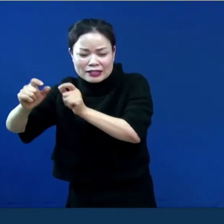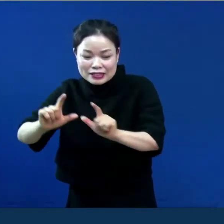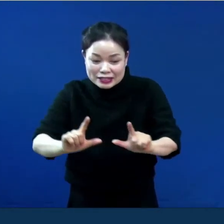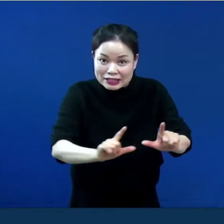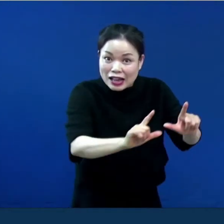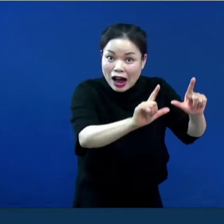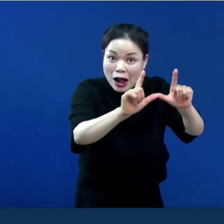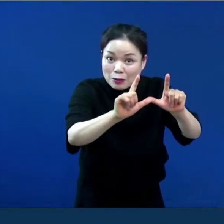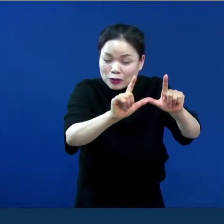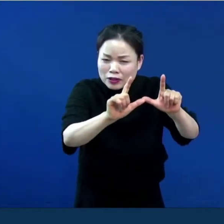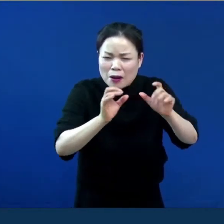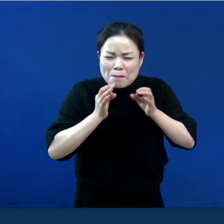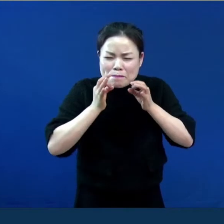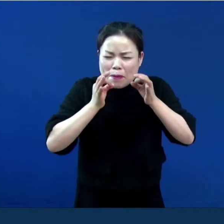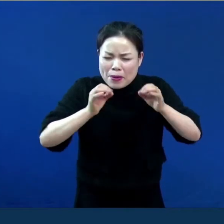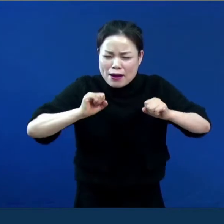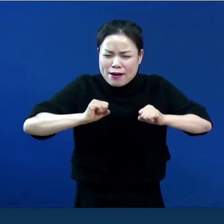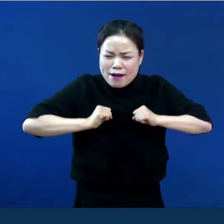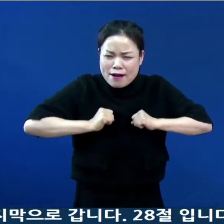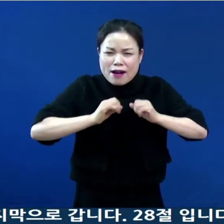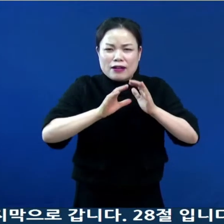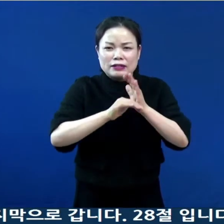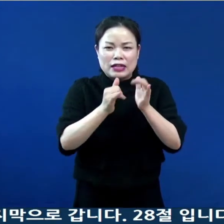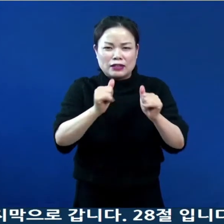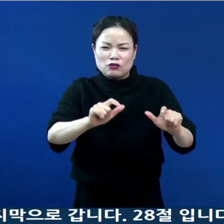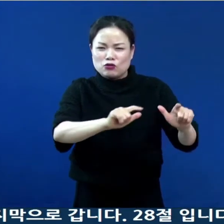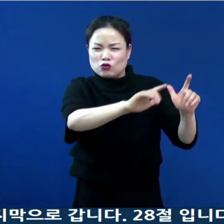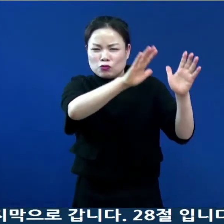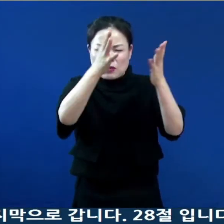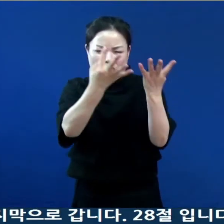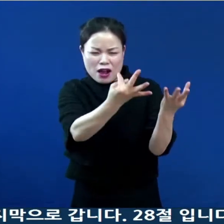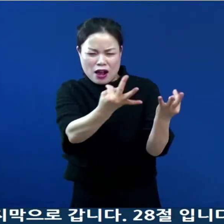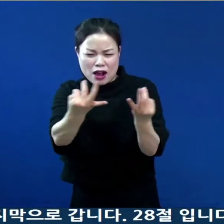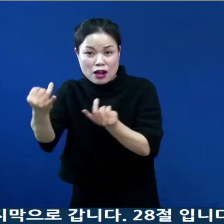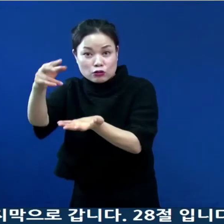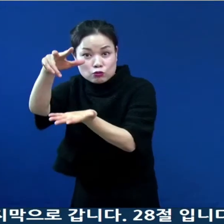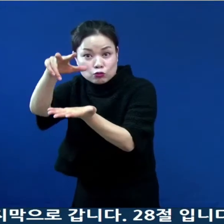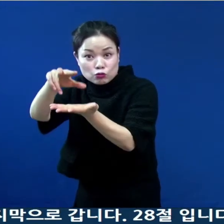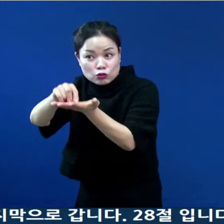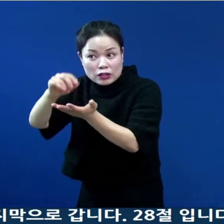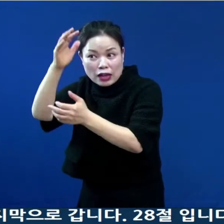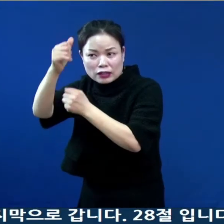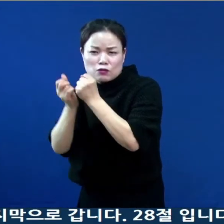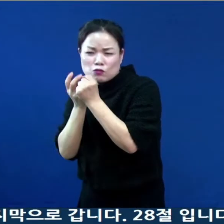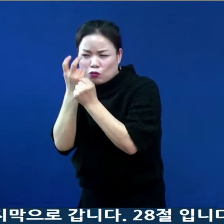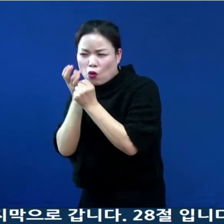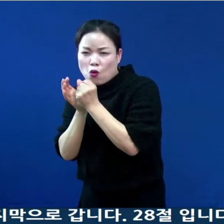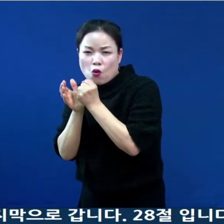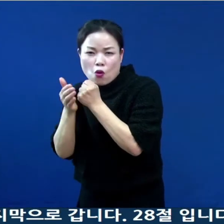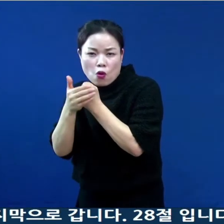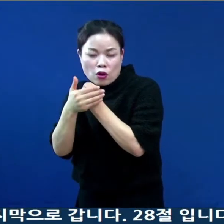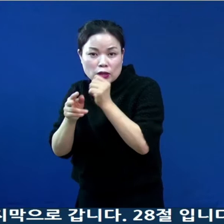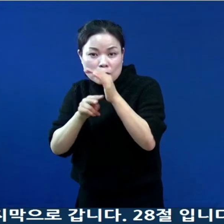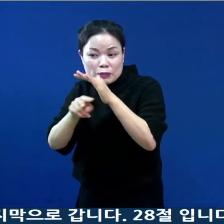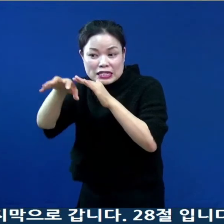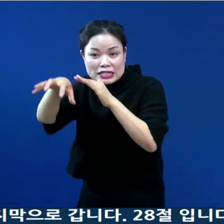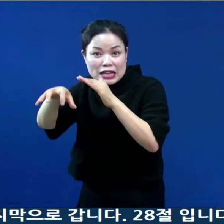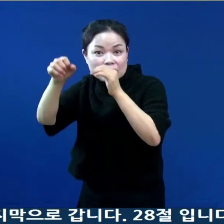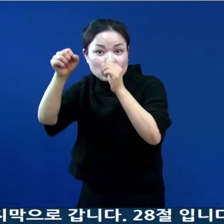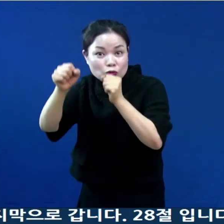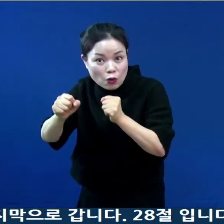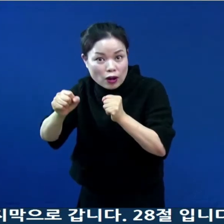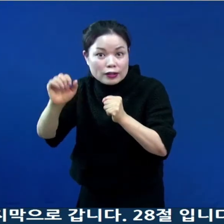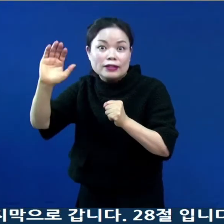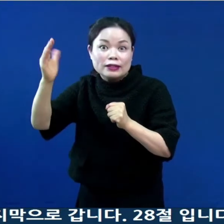삶을 살려고 노력할 때 그 인생의 수많은 문제들은 하나님이 우리를 보호해주는 오히려 피난처 안에 거하는 순간이